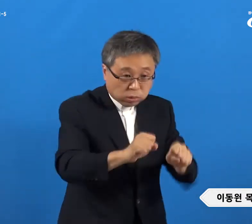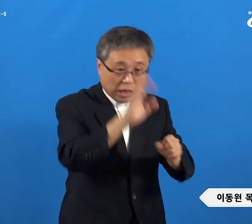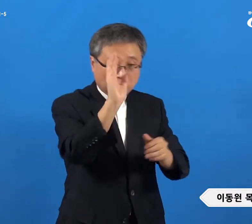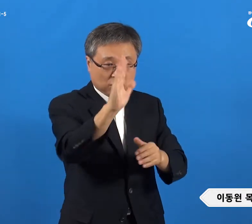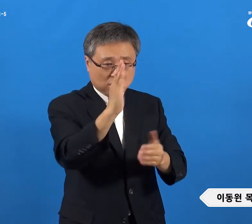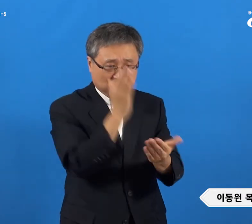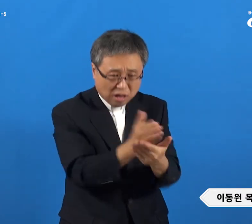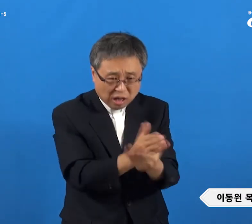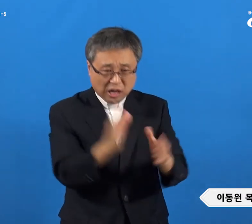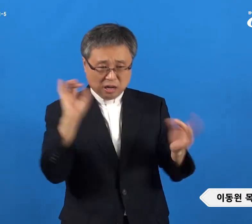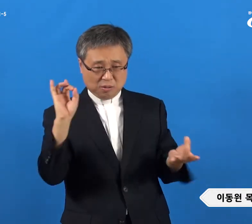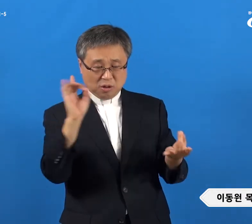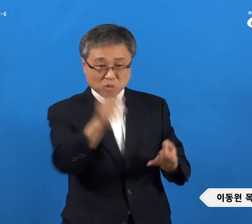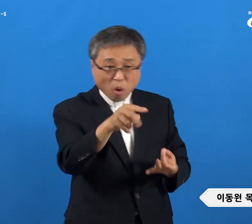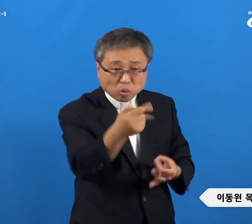말립니다. 가만히 있어. 너도 죽어.